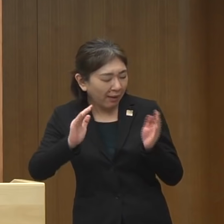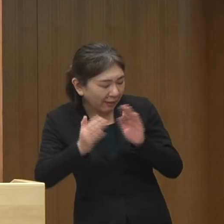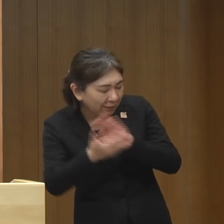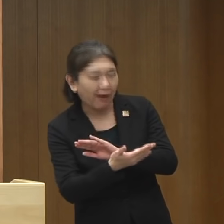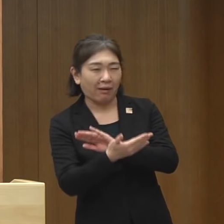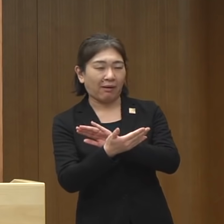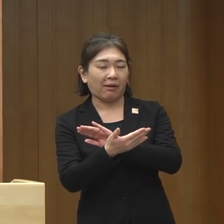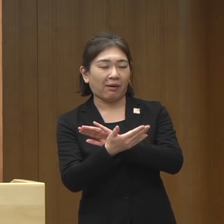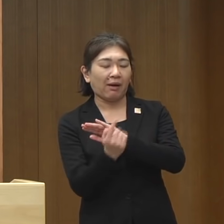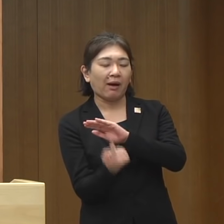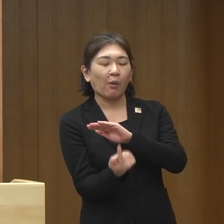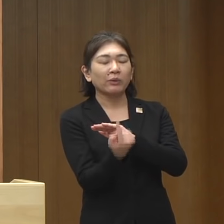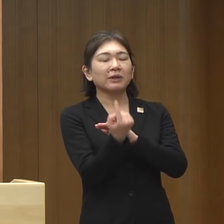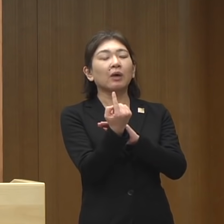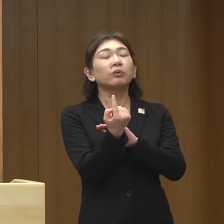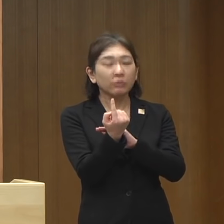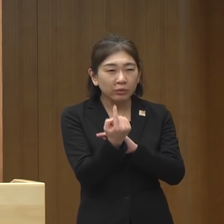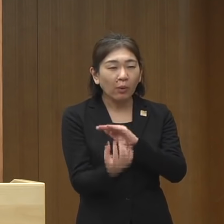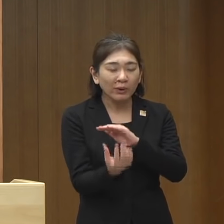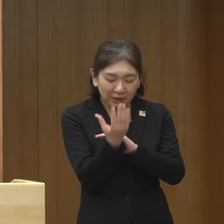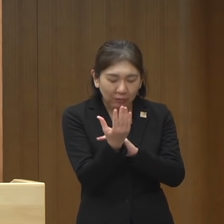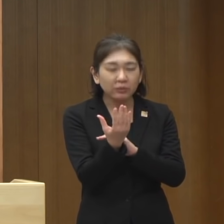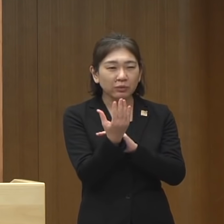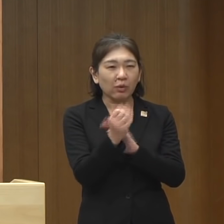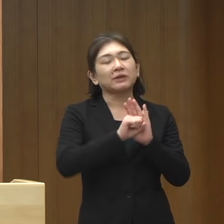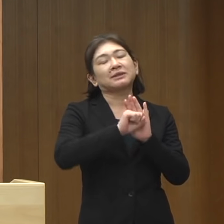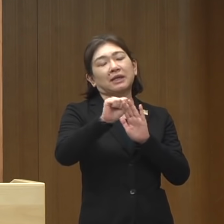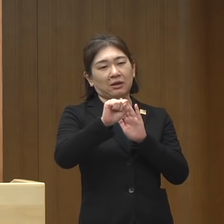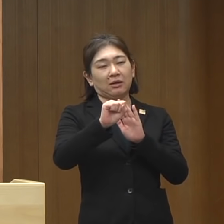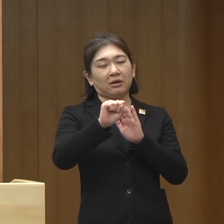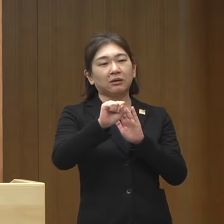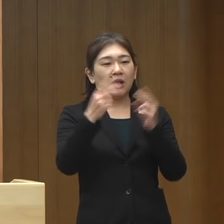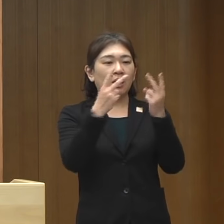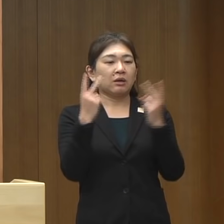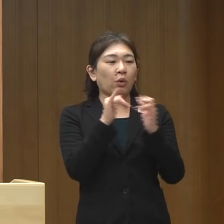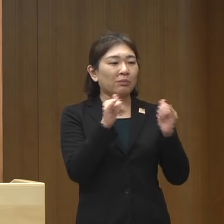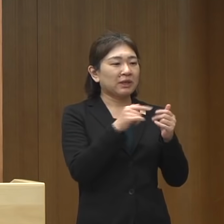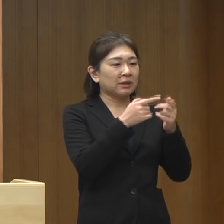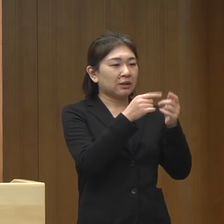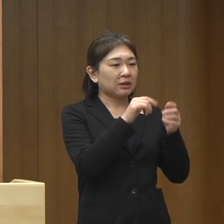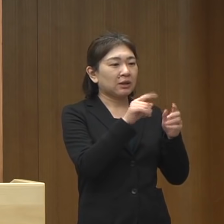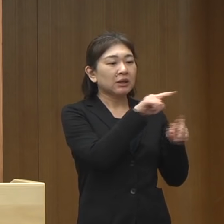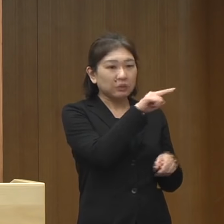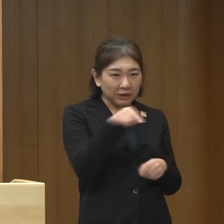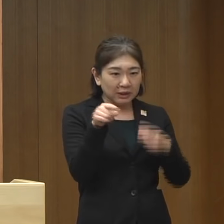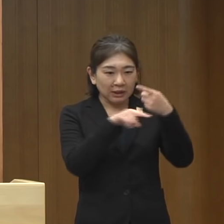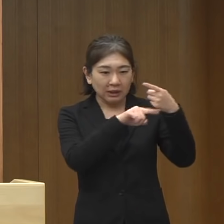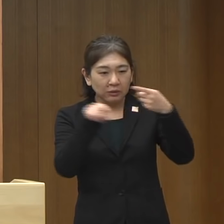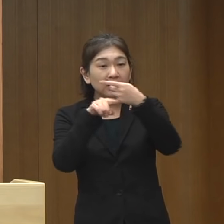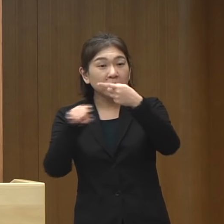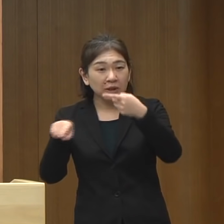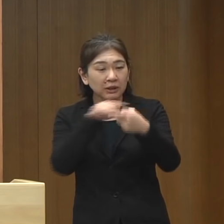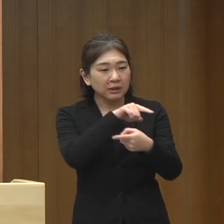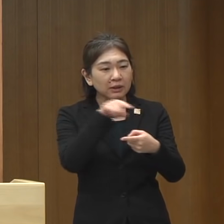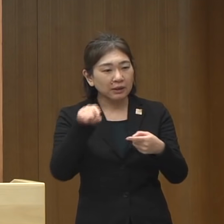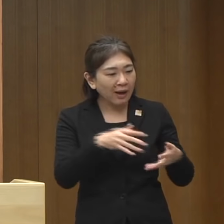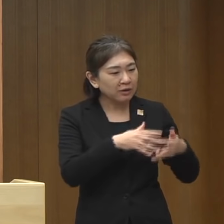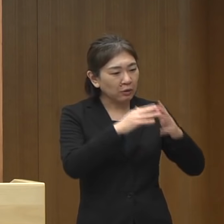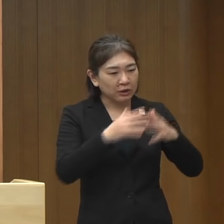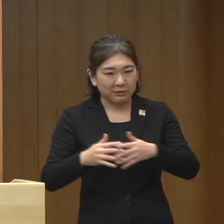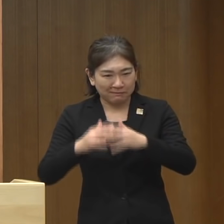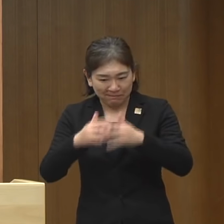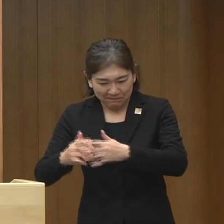たことの成果でありまして、これはまさに道民一人一人がこのような取り組みをしてい